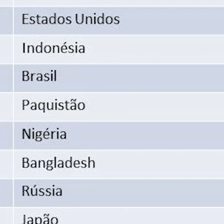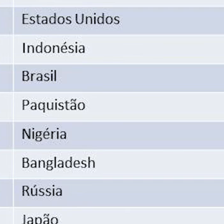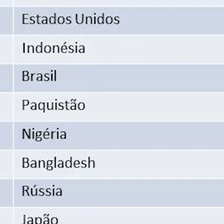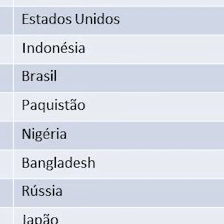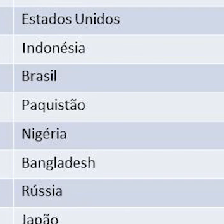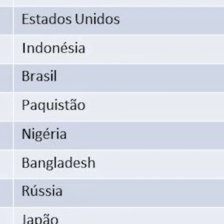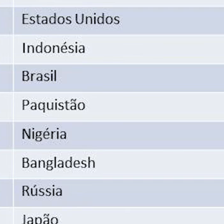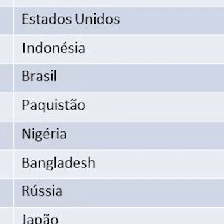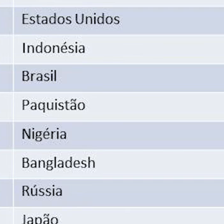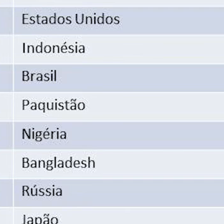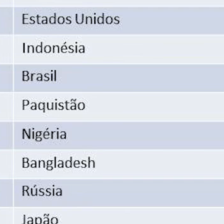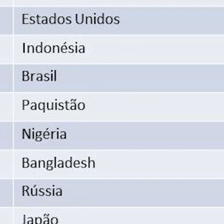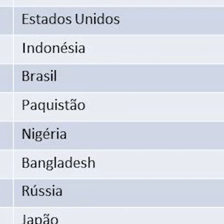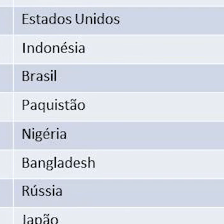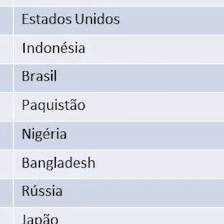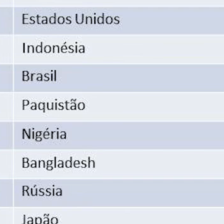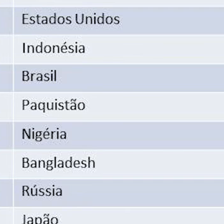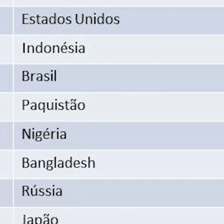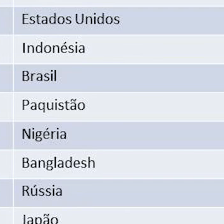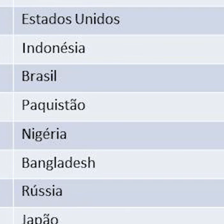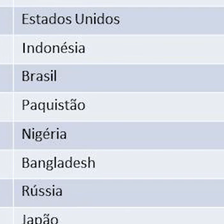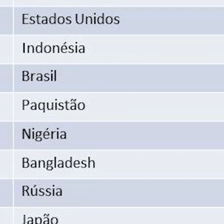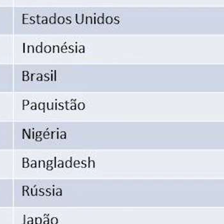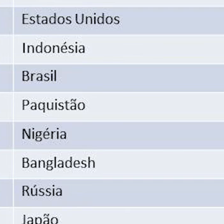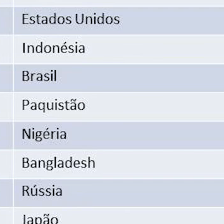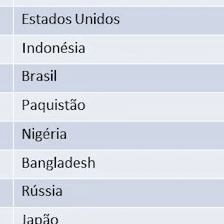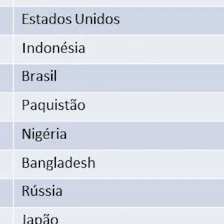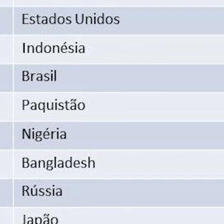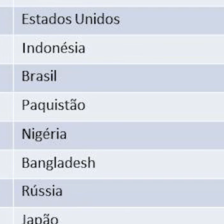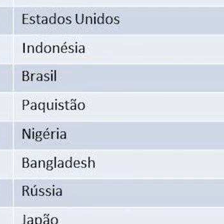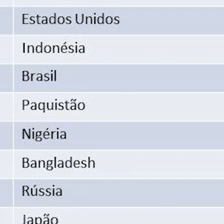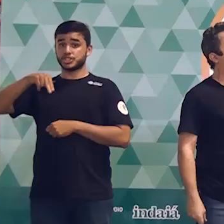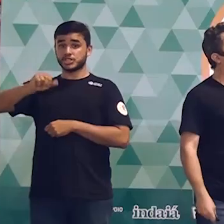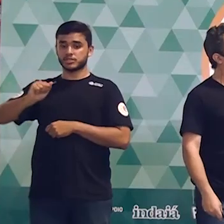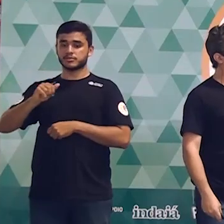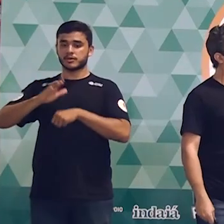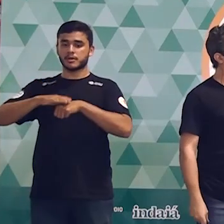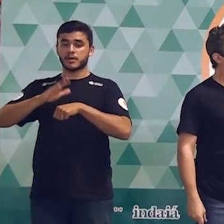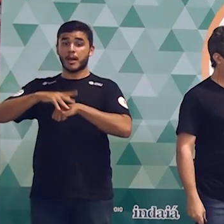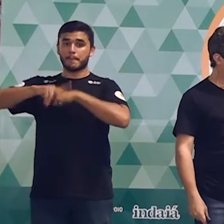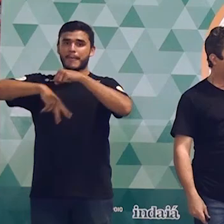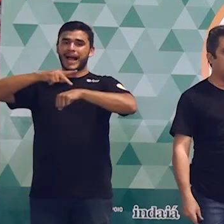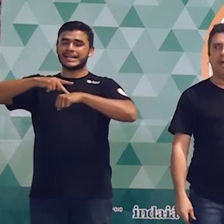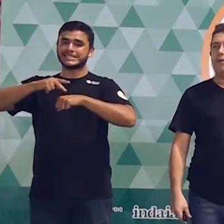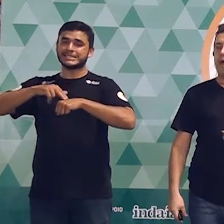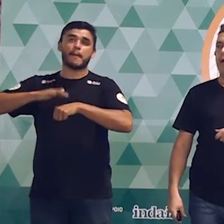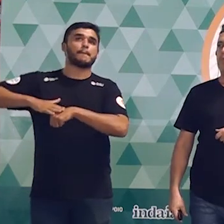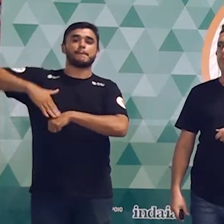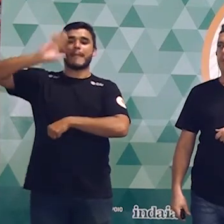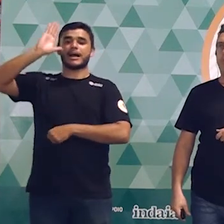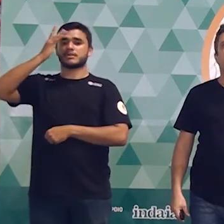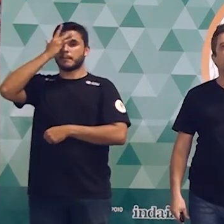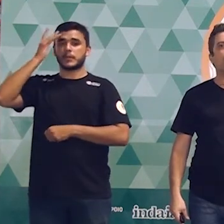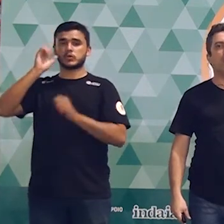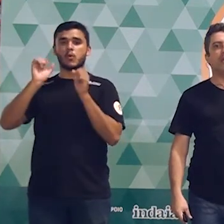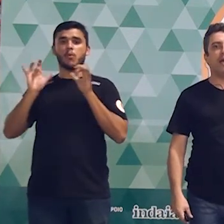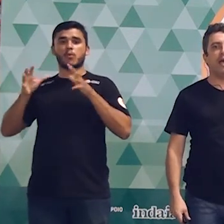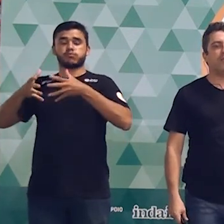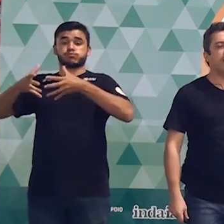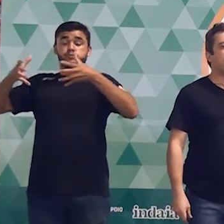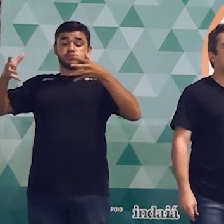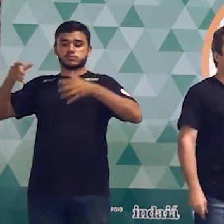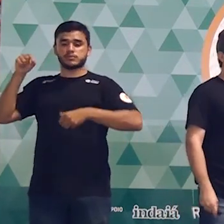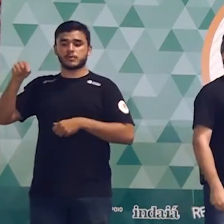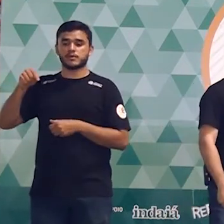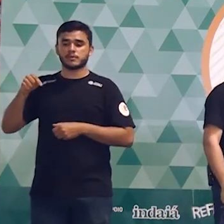populosos, né? China, por exemplo. A China é hoje o país de maior população do mundo. Ainda é, né? Por que eu digo ainda